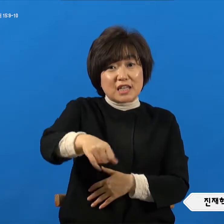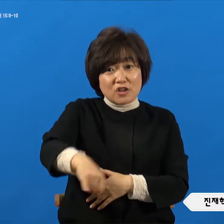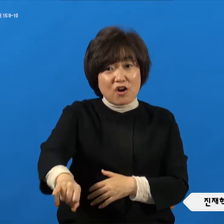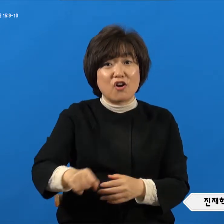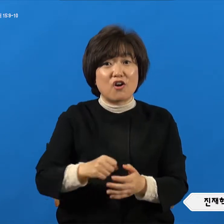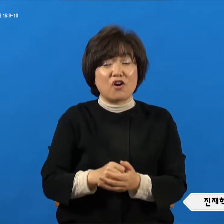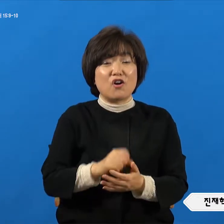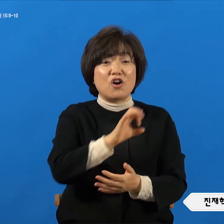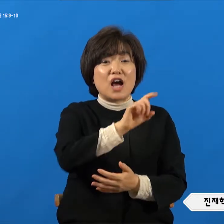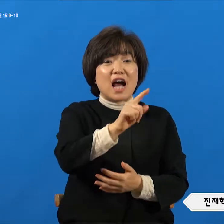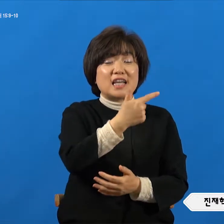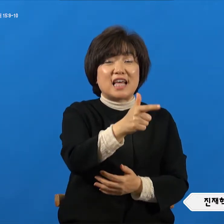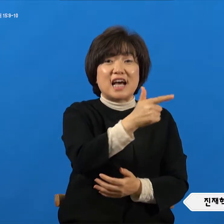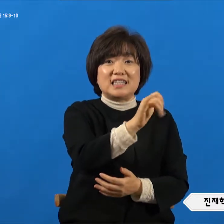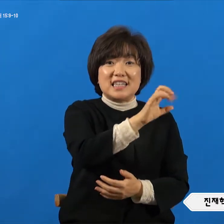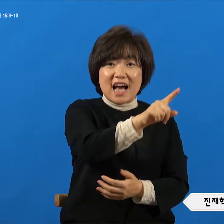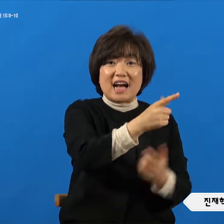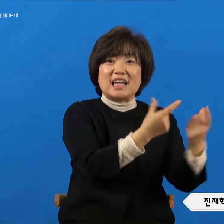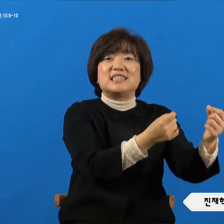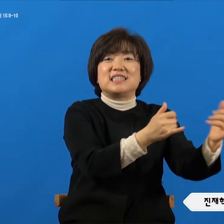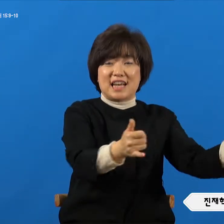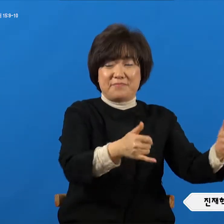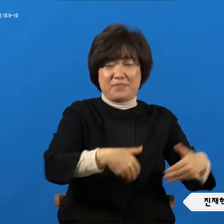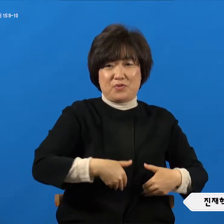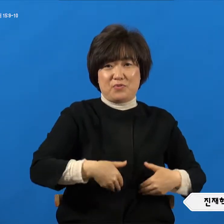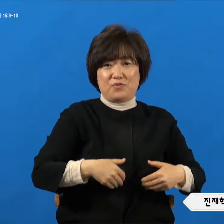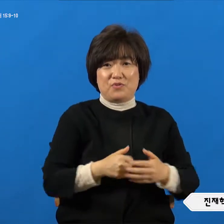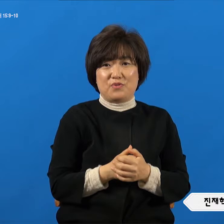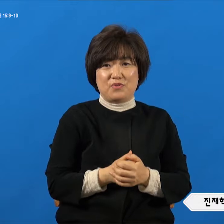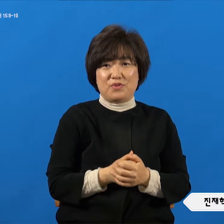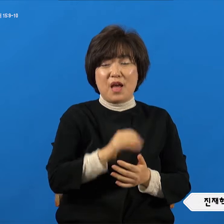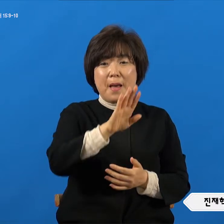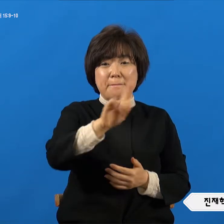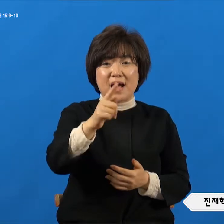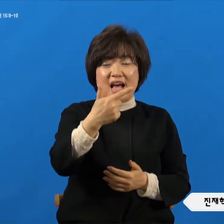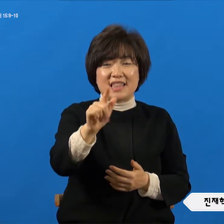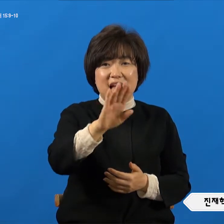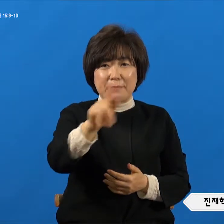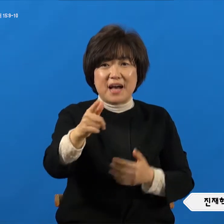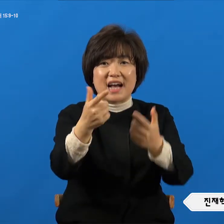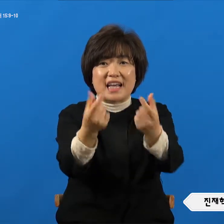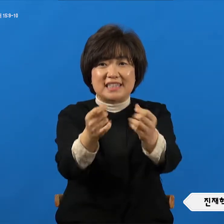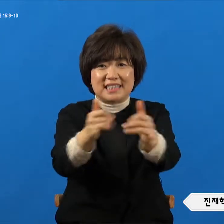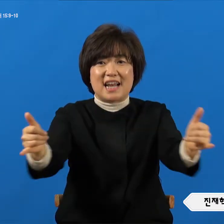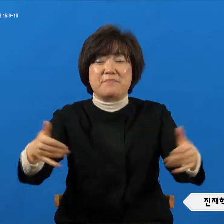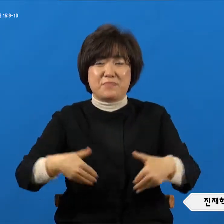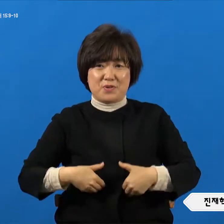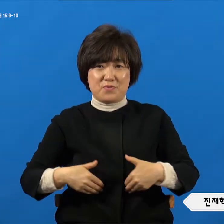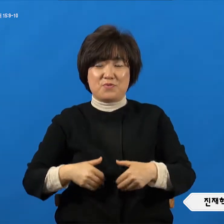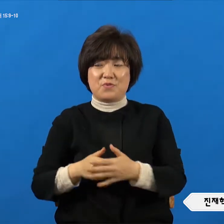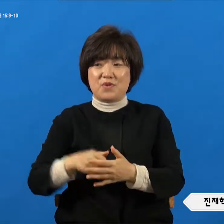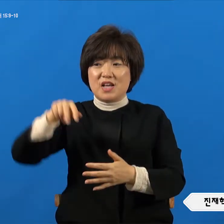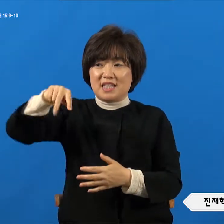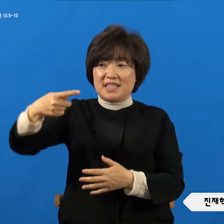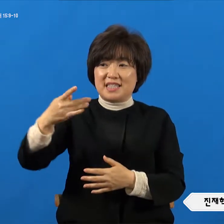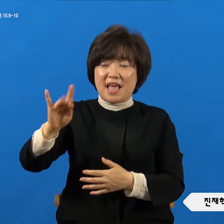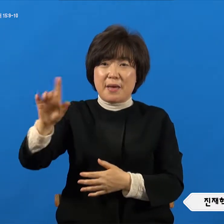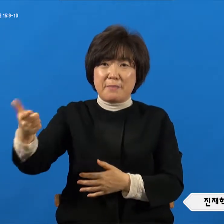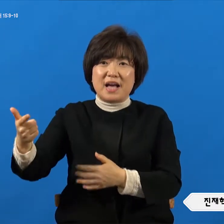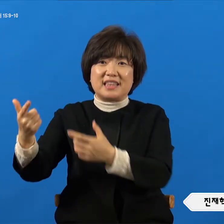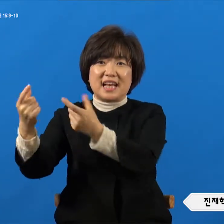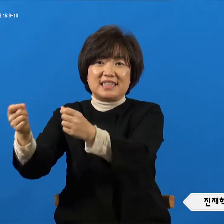자녀들에게도 아나니아 같은 사람이 필요합니다. 바나바 같은 사람이 필요합니다. 스데반 같은